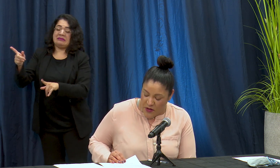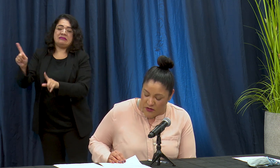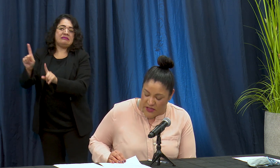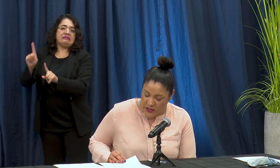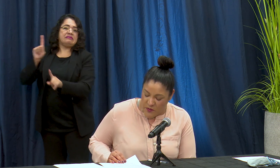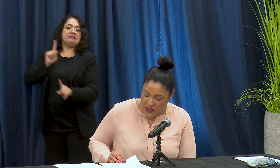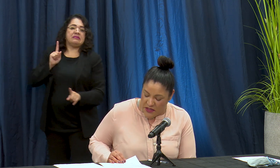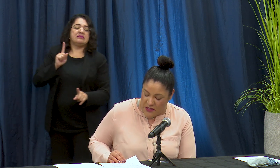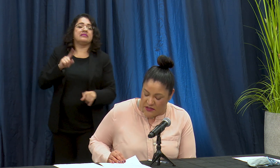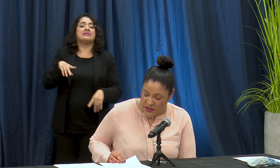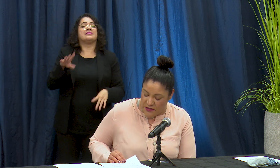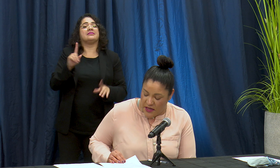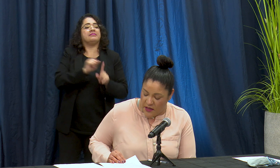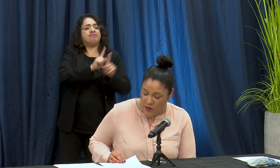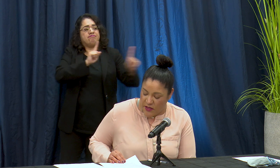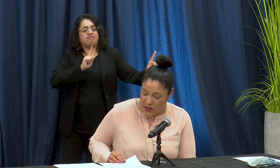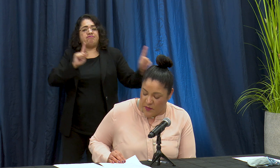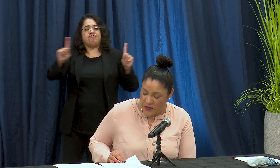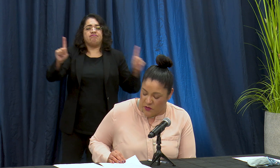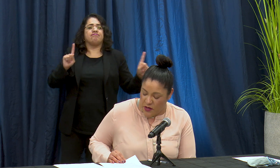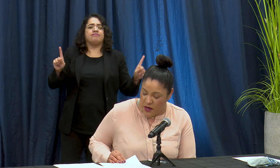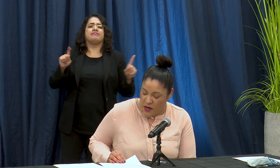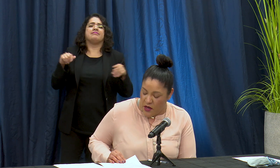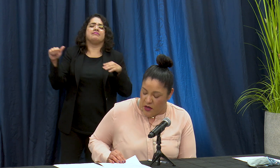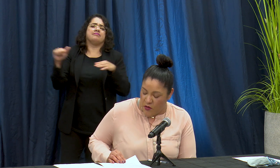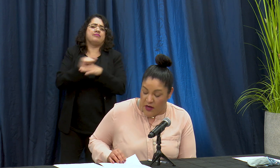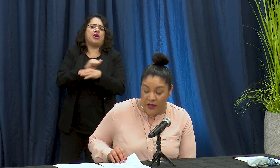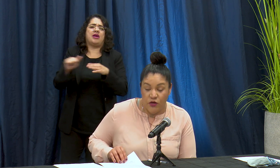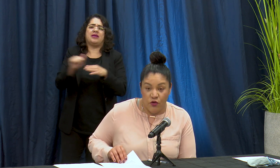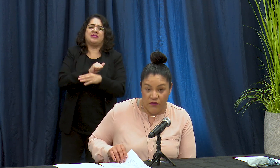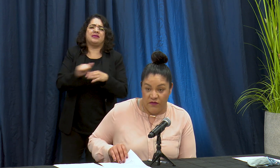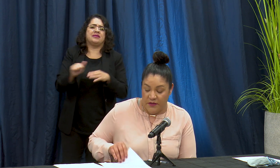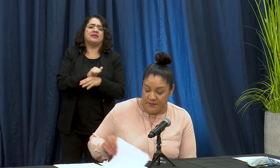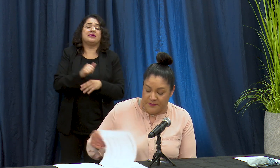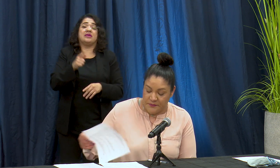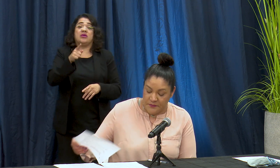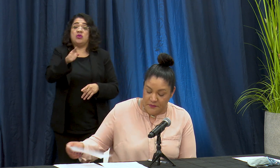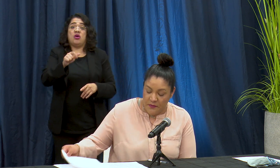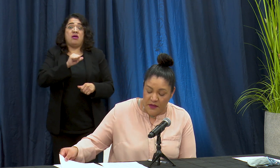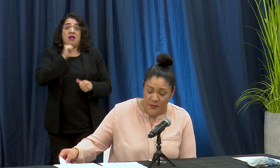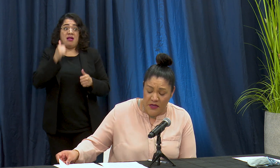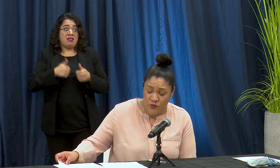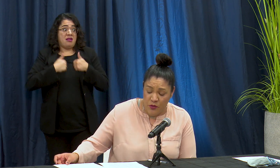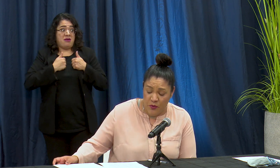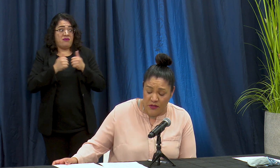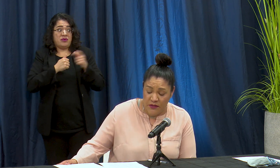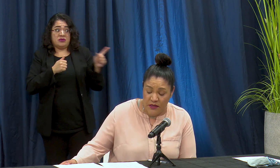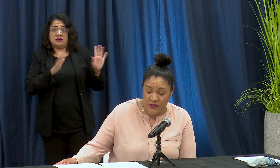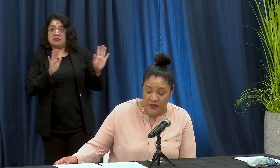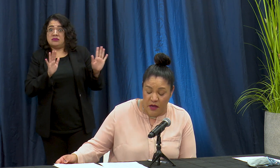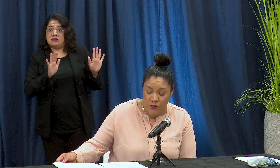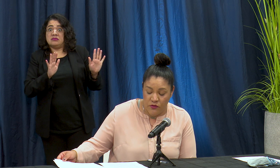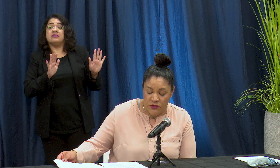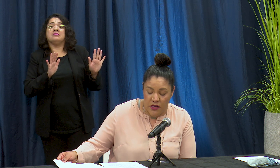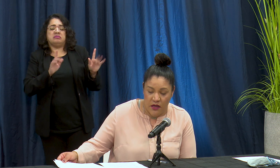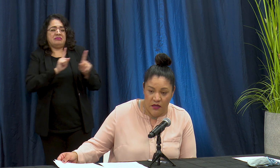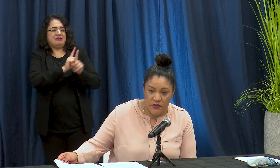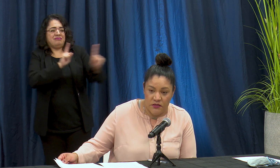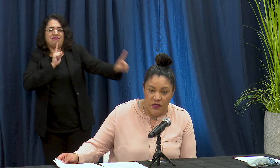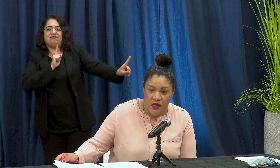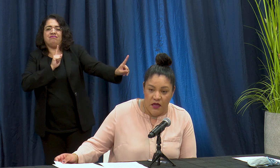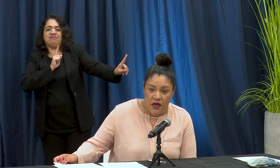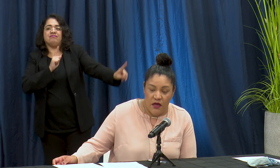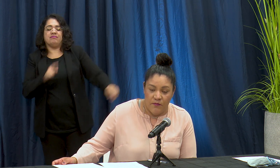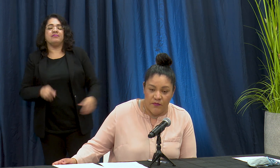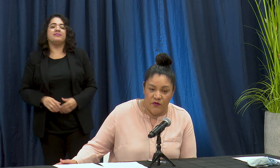por lo menos 6 pies de distancia de cualquier persona con la que no vive. También es muy importante que sigamos